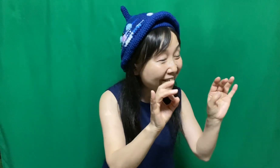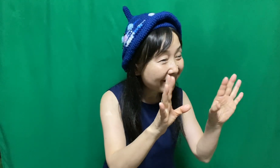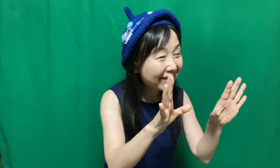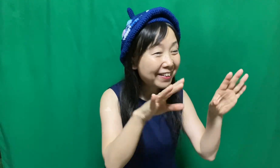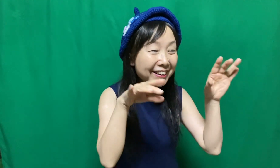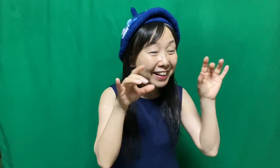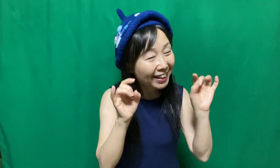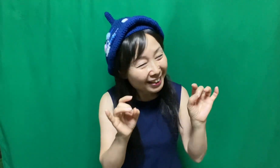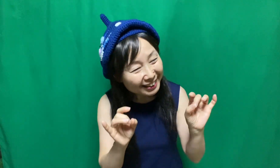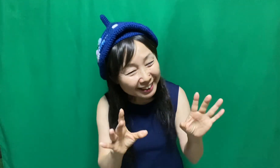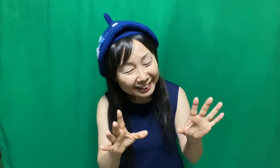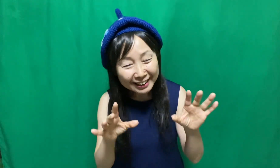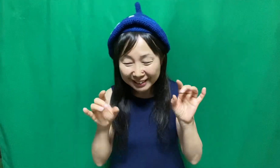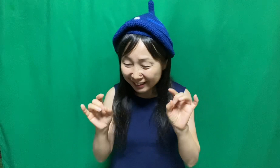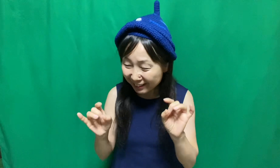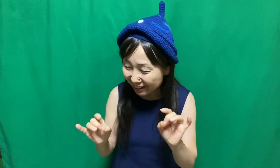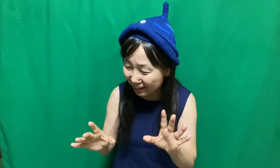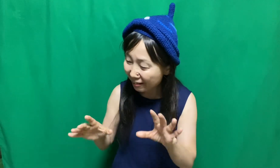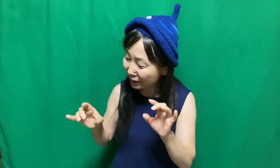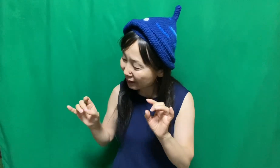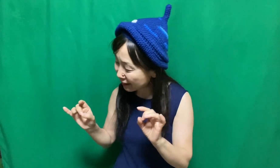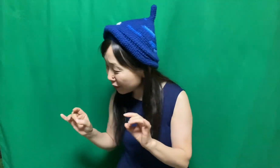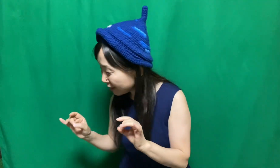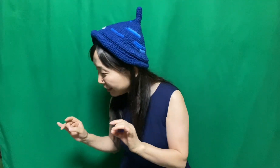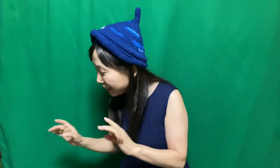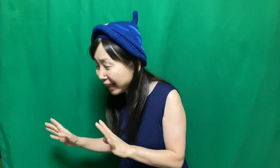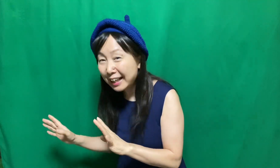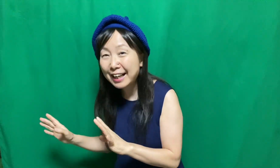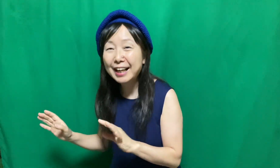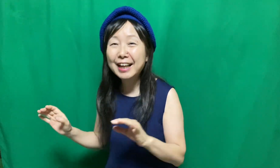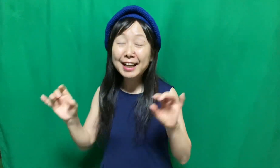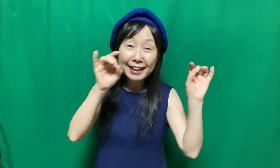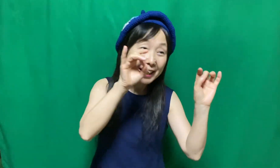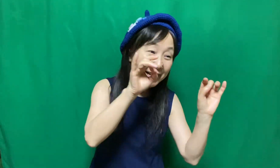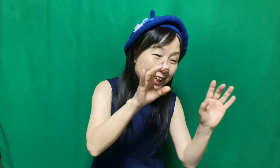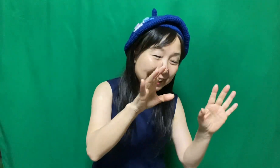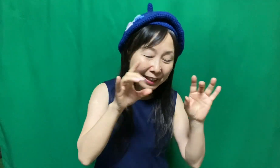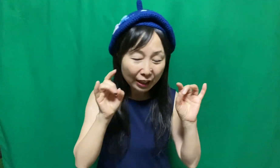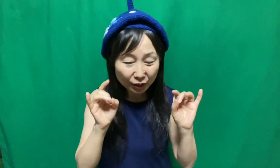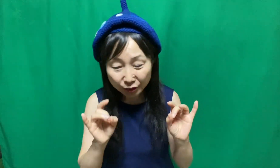方だんだん川に沿って輝いている